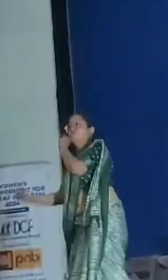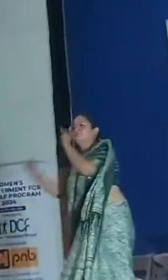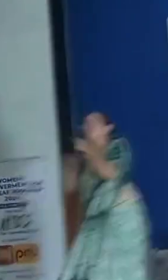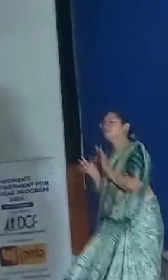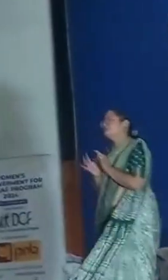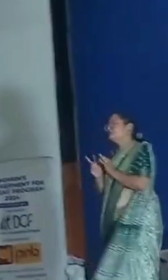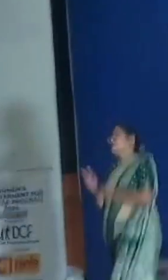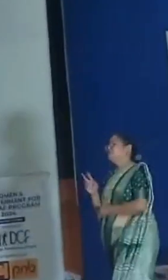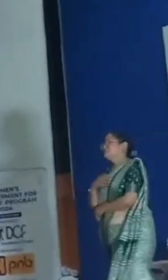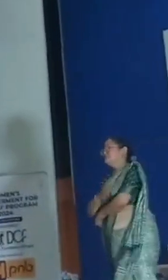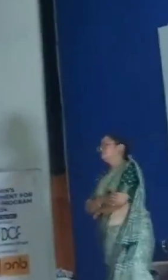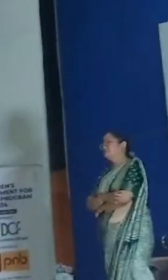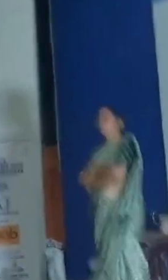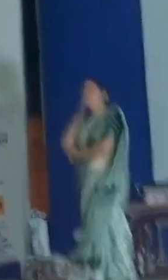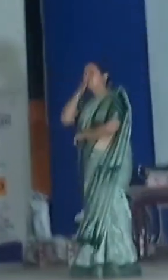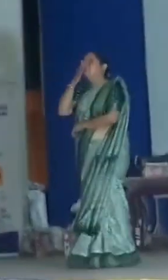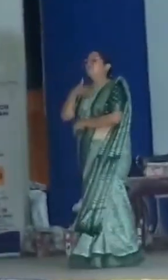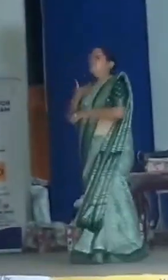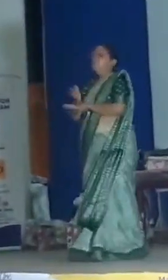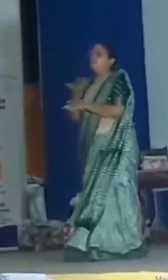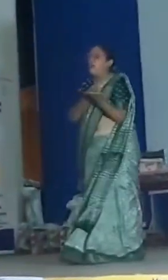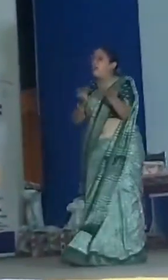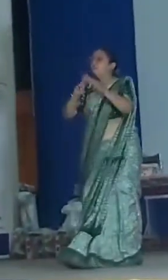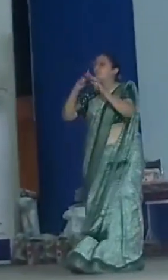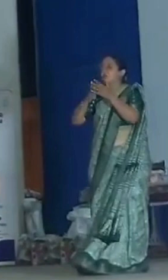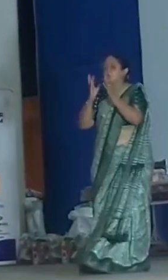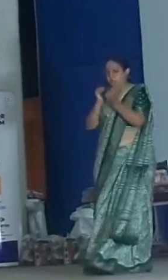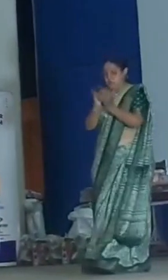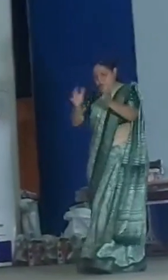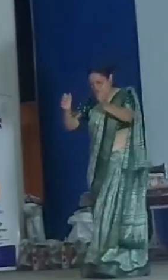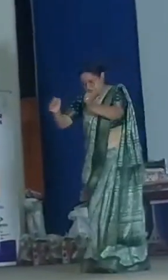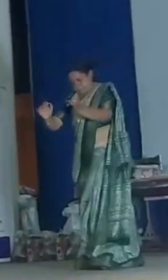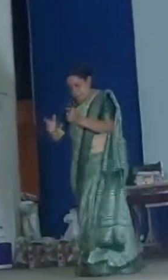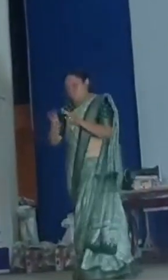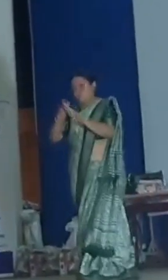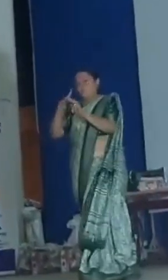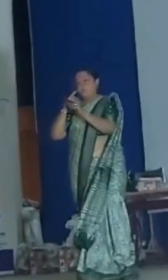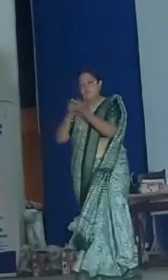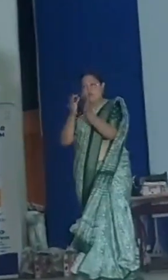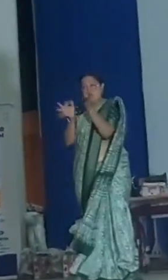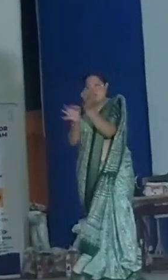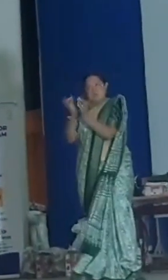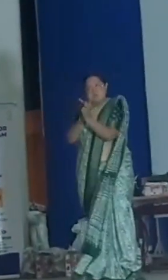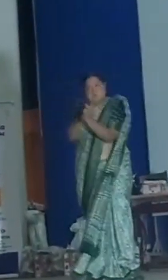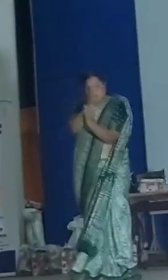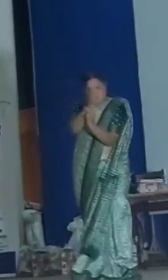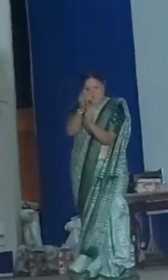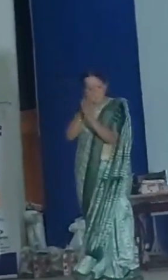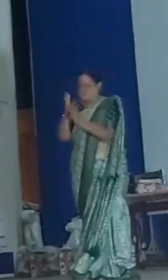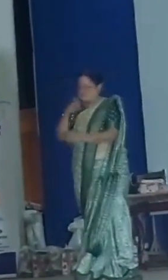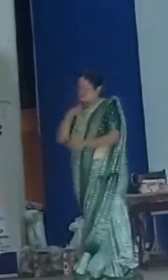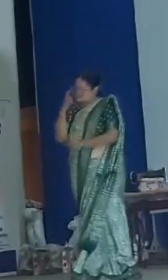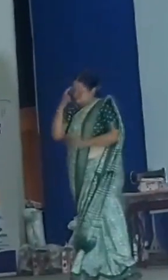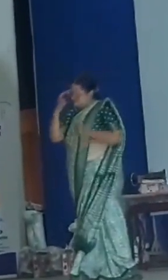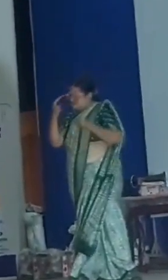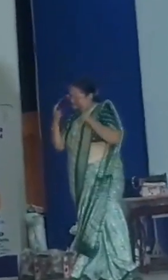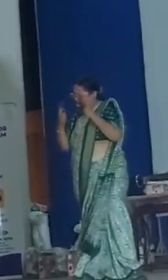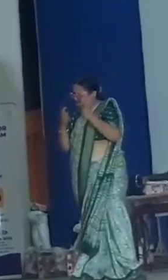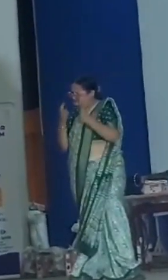हमें ऐसा नहीं करना चाहिए था। उन्होंने बोला कि इंटरप्रेटर मतलब थोड़ा थोड़ा बता रहे थे उस टाइम पे, और मैंने देखा ये बात हुई है। फिर उन्होंने बोला कि मैं आपको एक्सप्लेन करी, पहली चीज ये एफ आई आर अगर